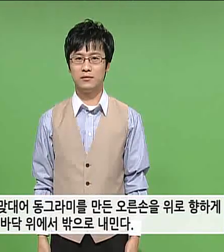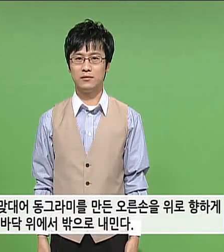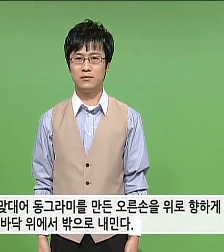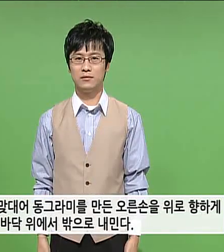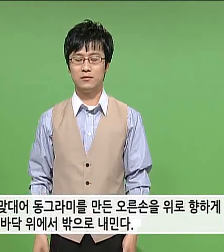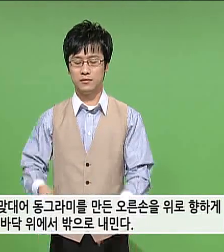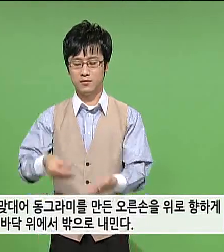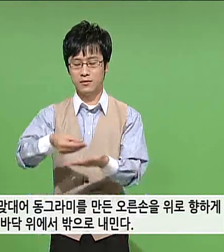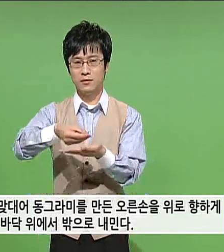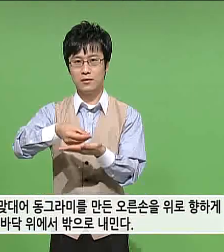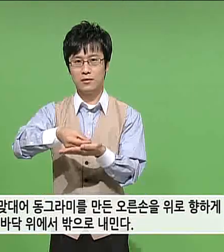쇼핑.